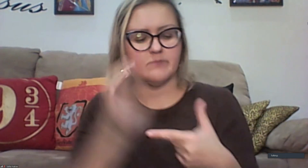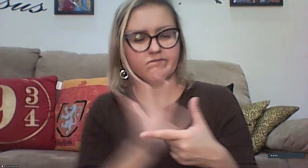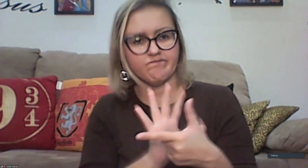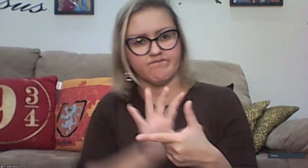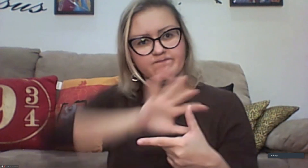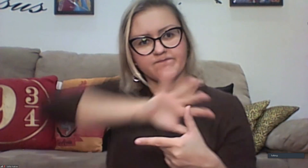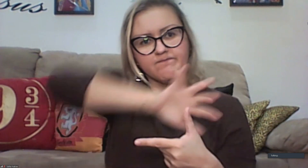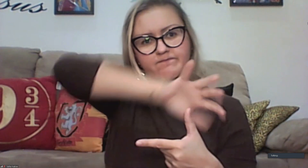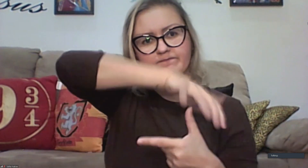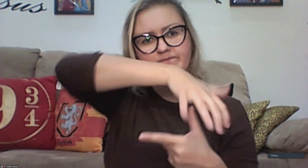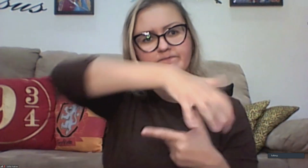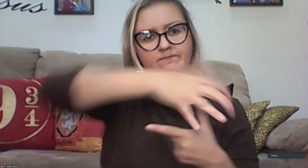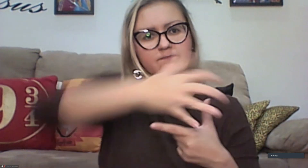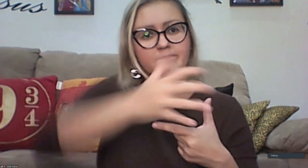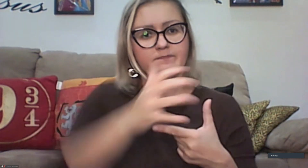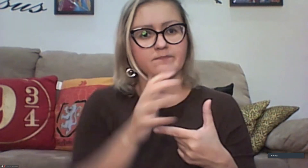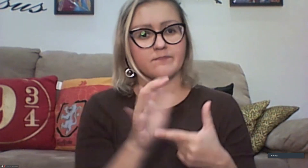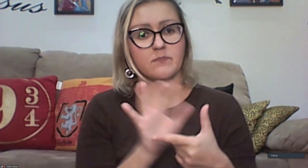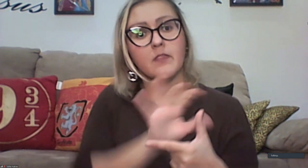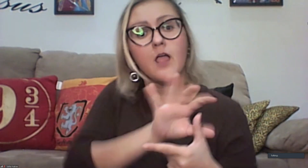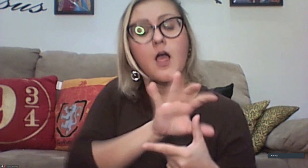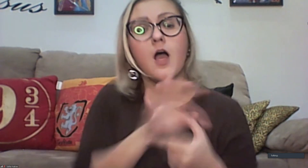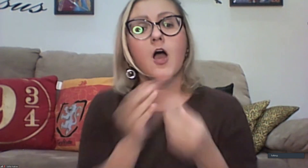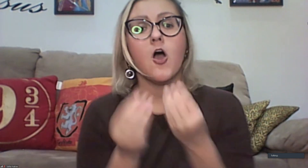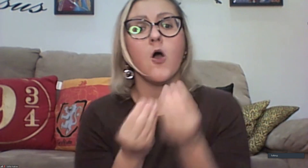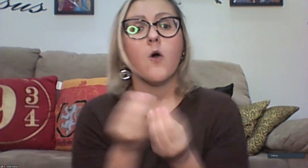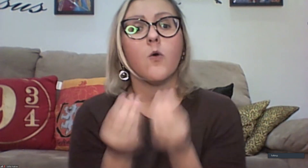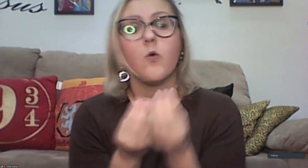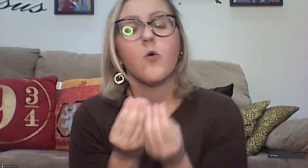Então, nós vamos trabalhar com formas também. E